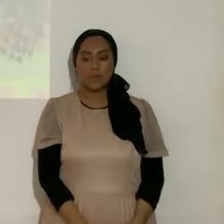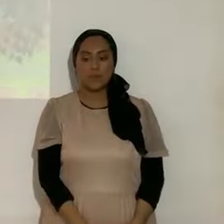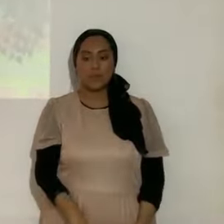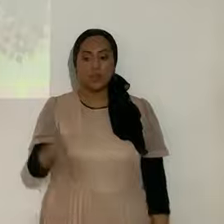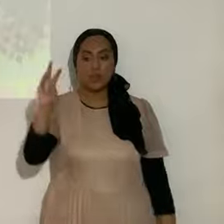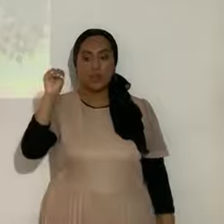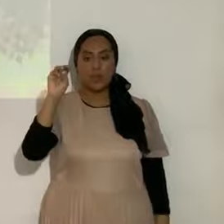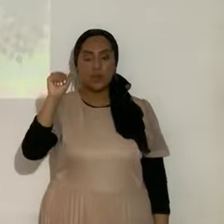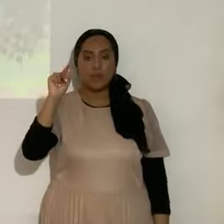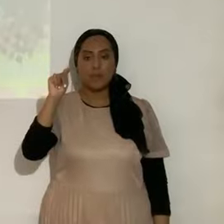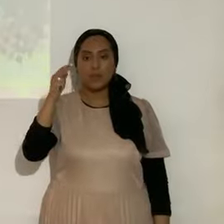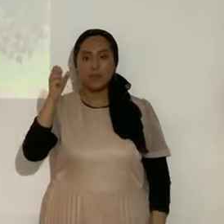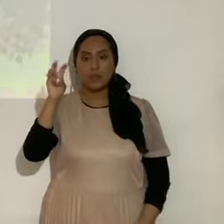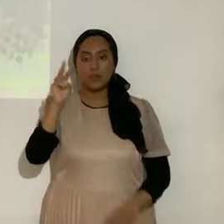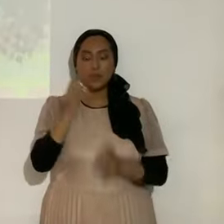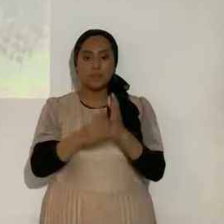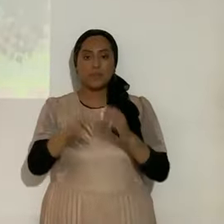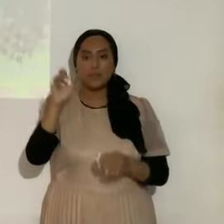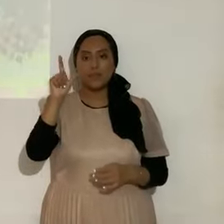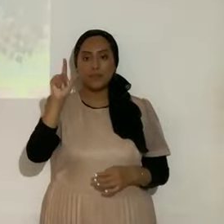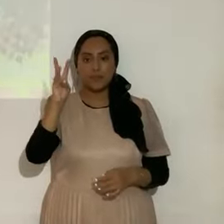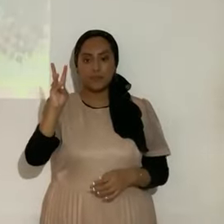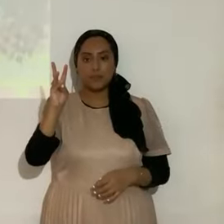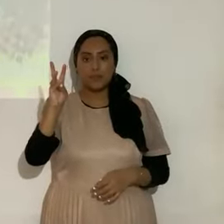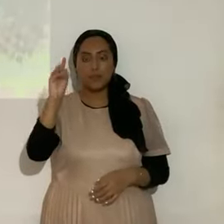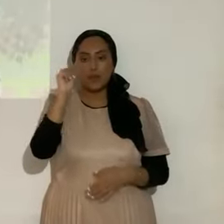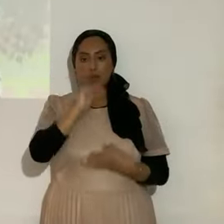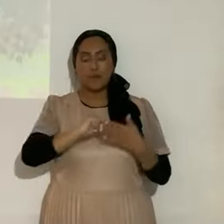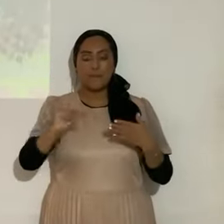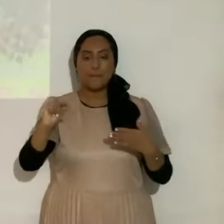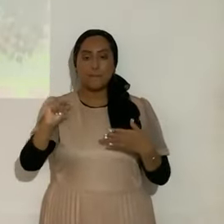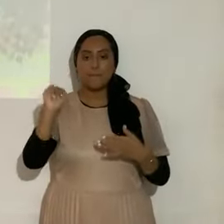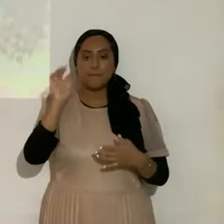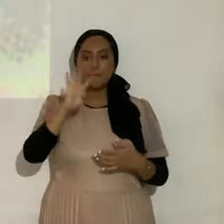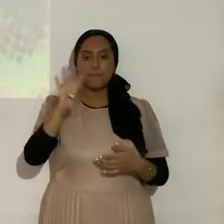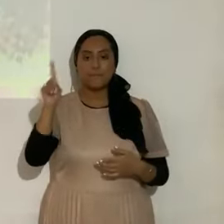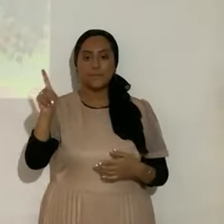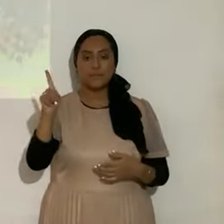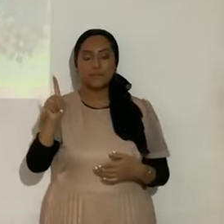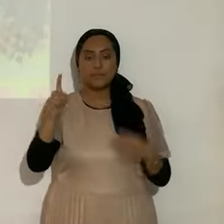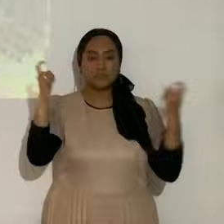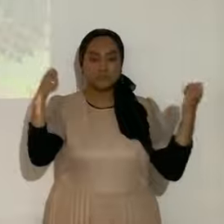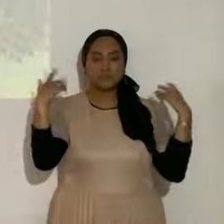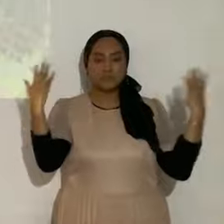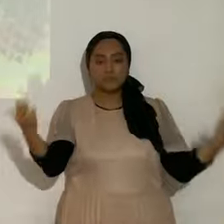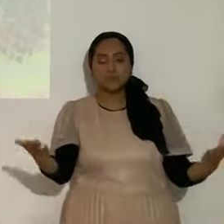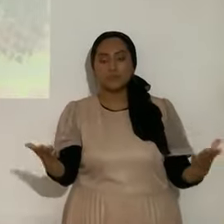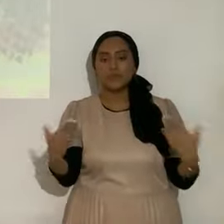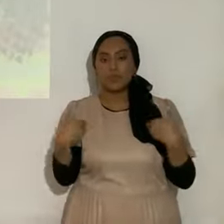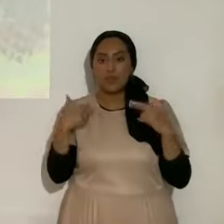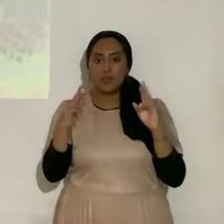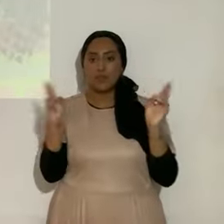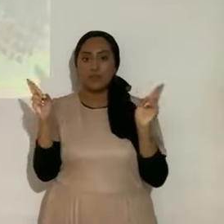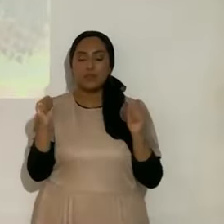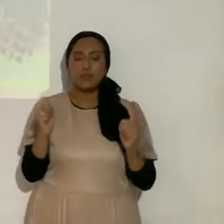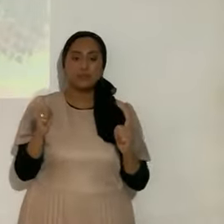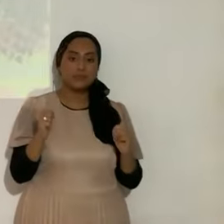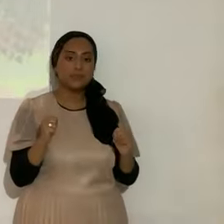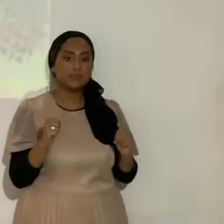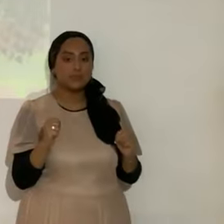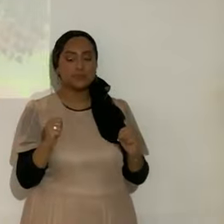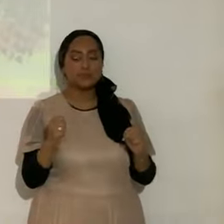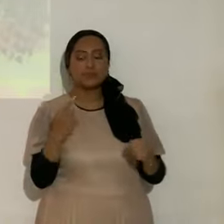Mateo capítulo 26, verso 41. Aleluya. ¿Lo tienen todos?